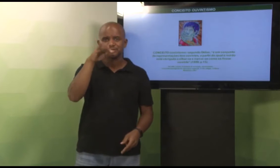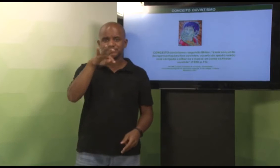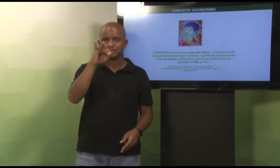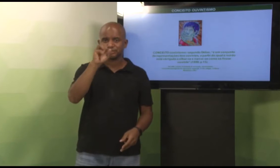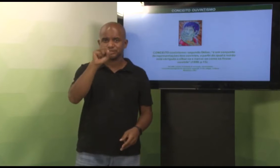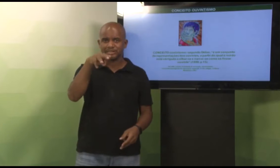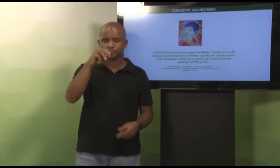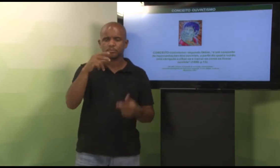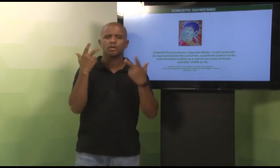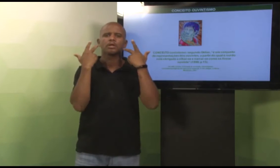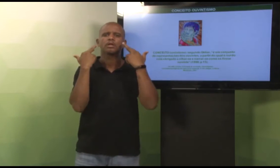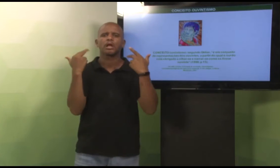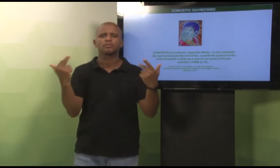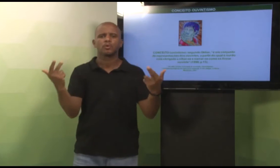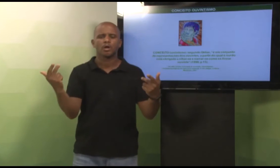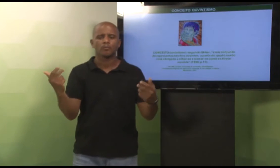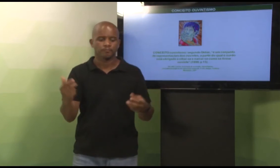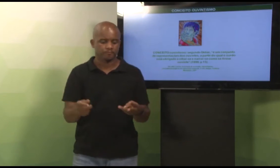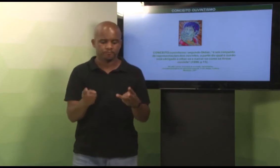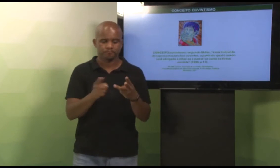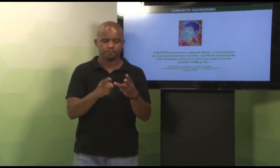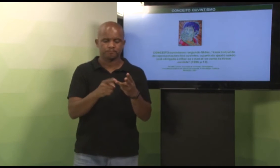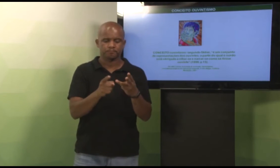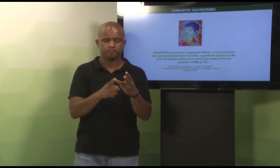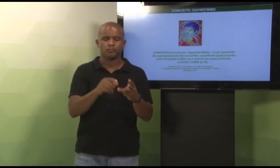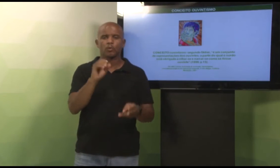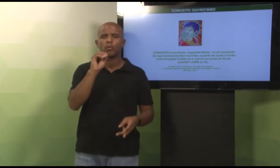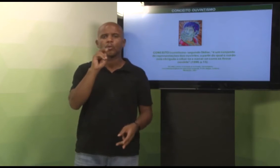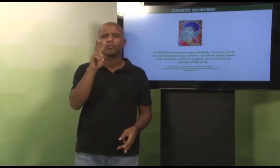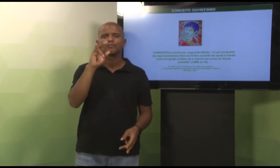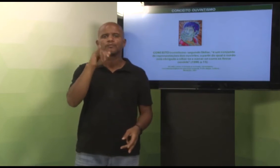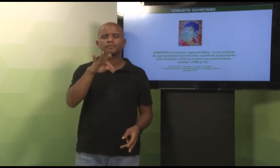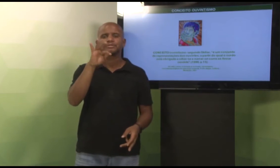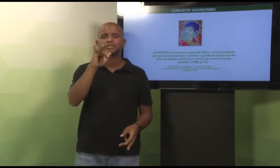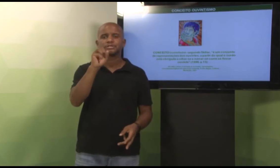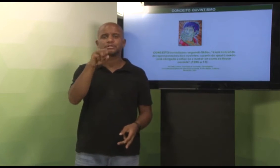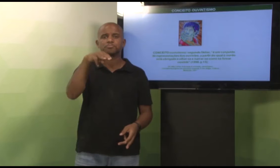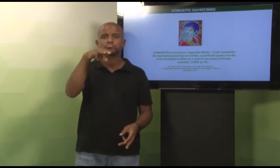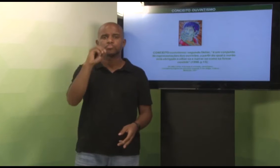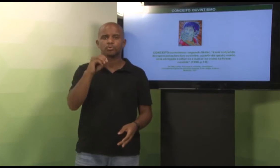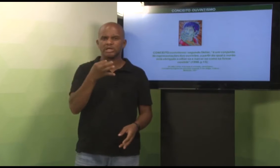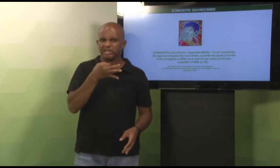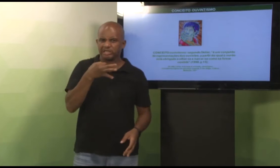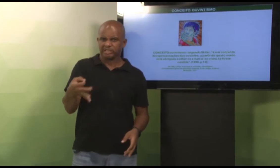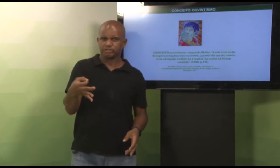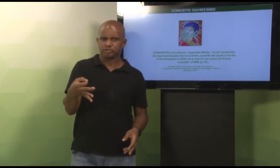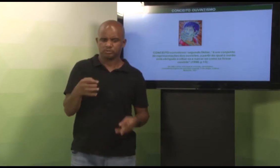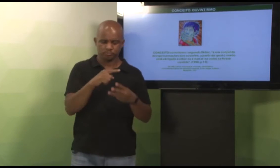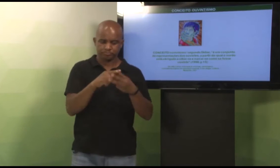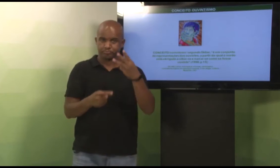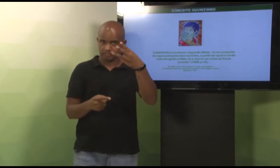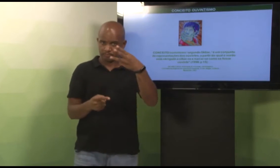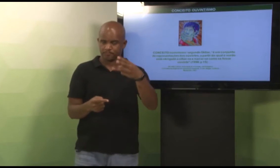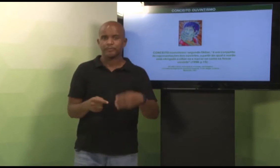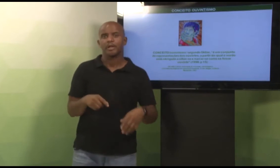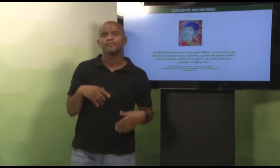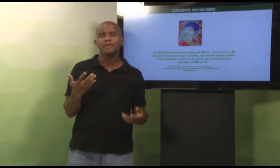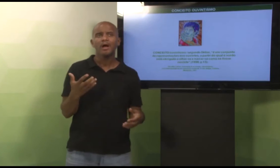o ouvintismo natural e o ouvintismo crítico. Esses